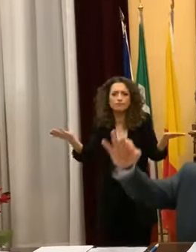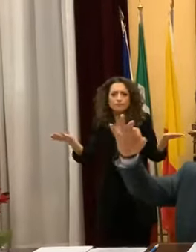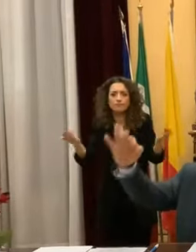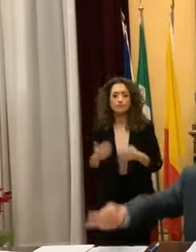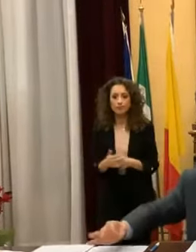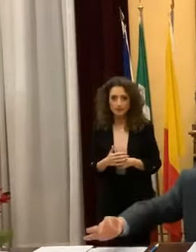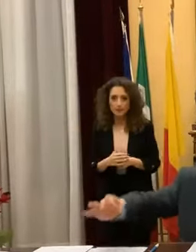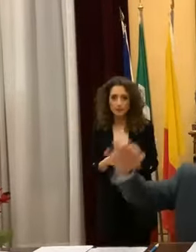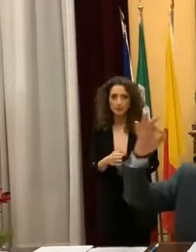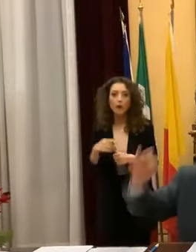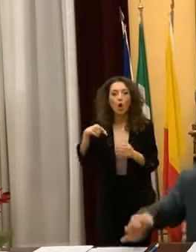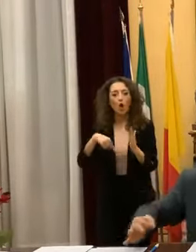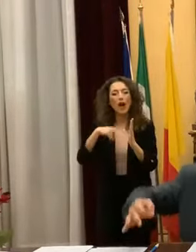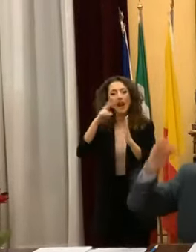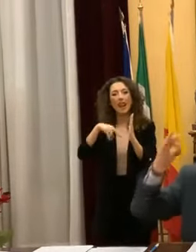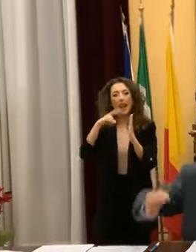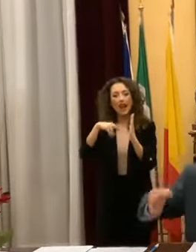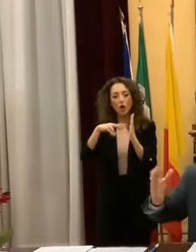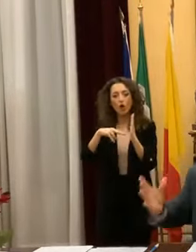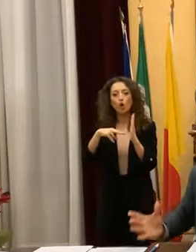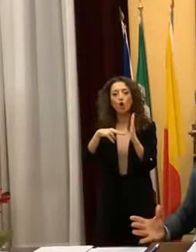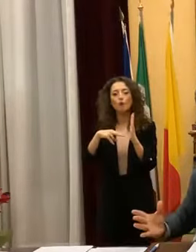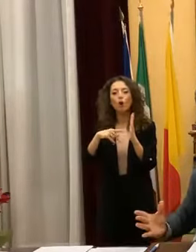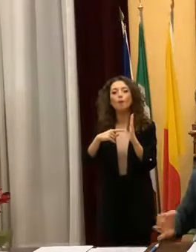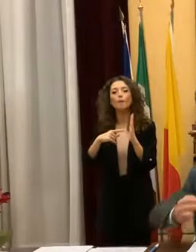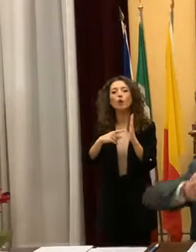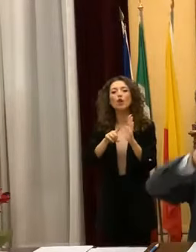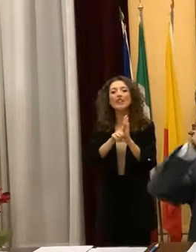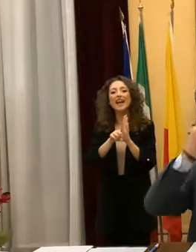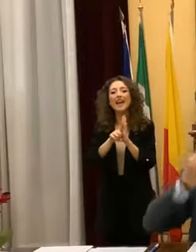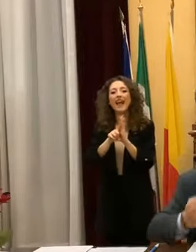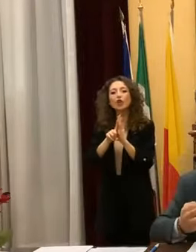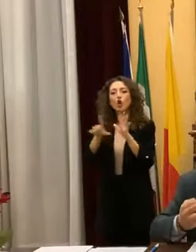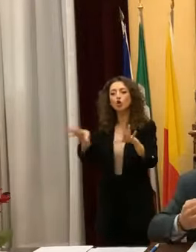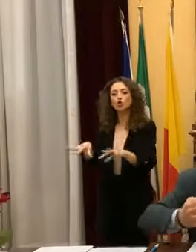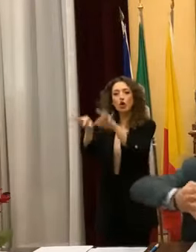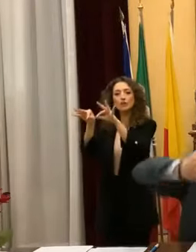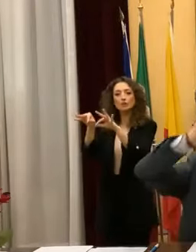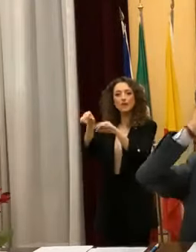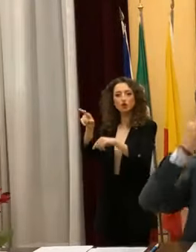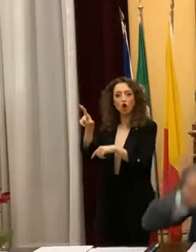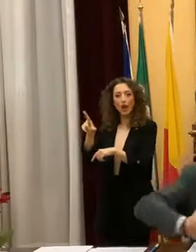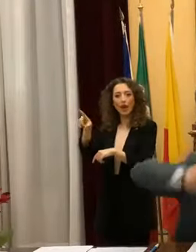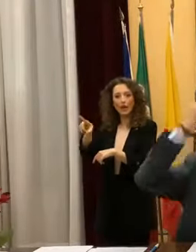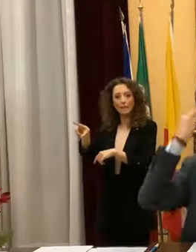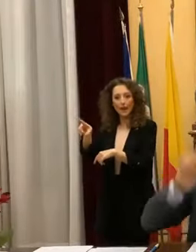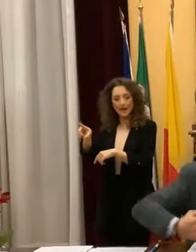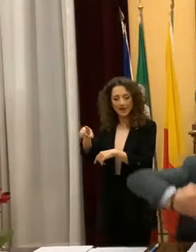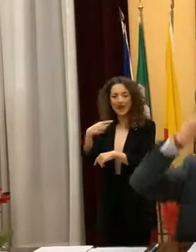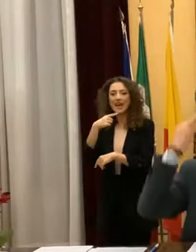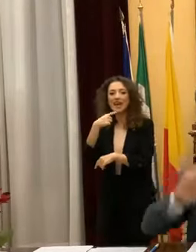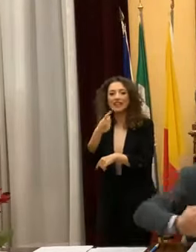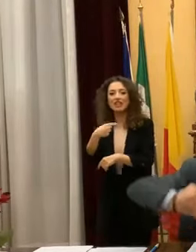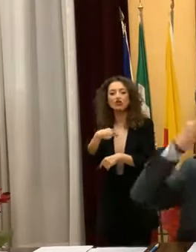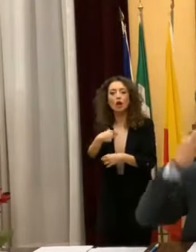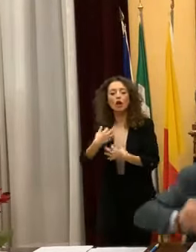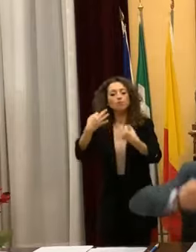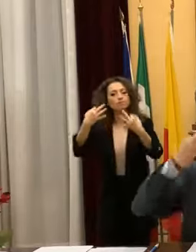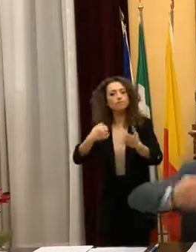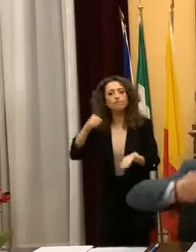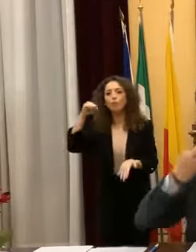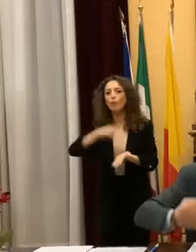vi leggerò un passaggio del decreto di sospensione che certifica che la mia presa di posizione del 16